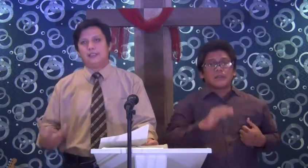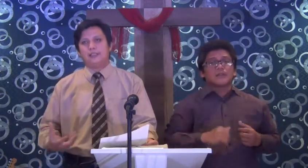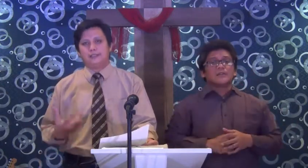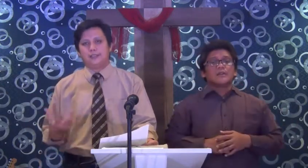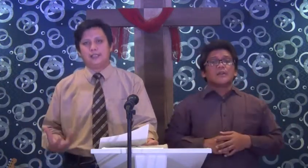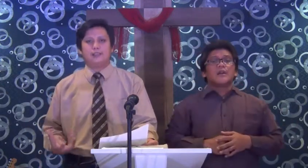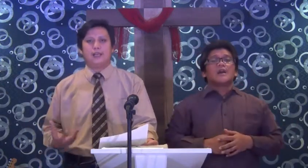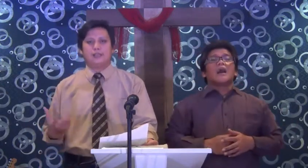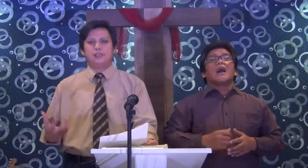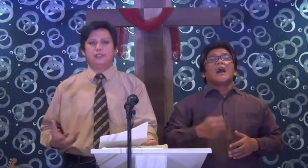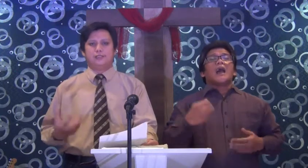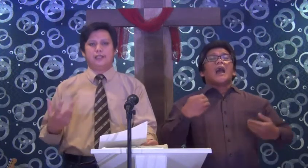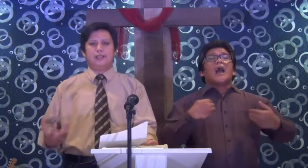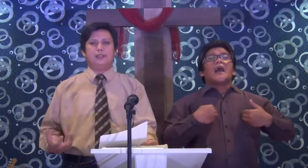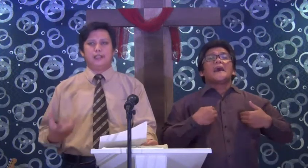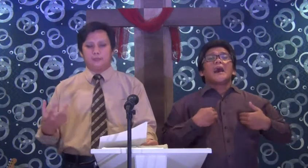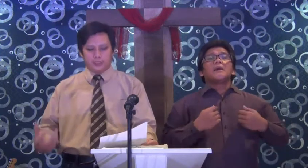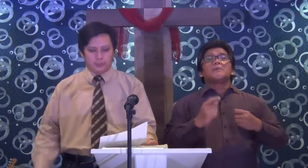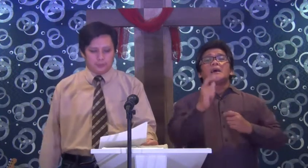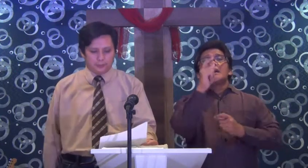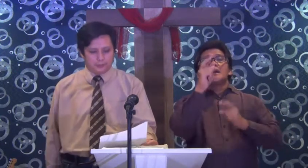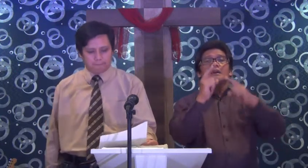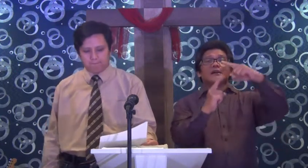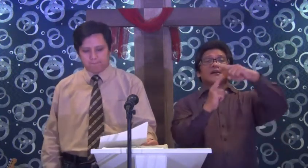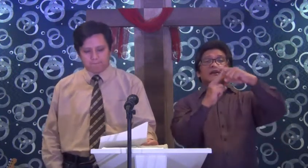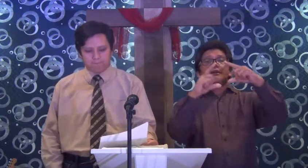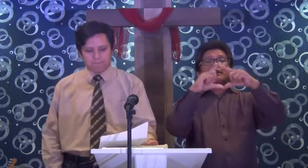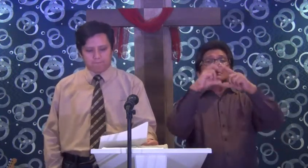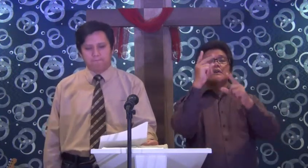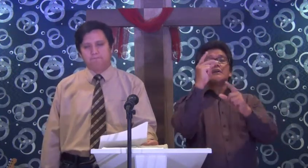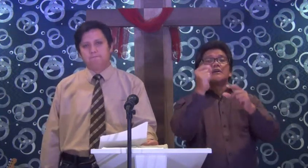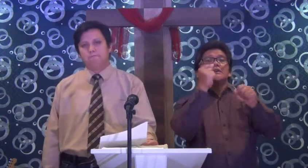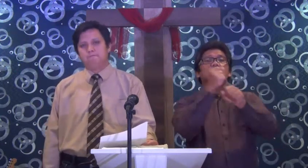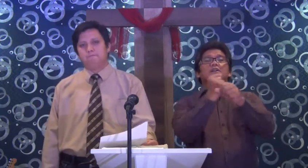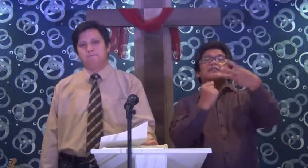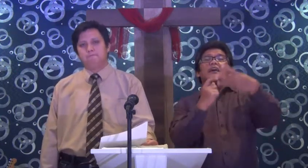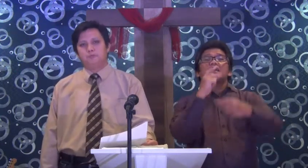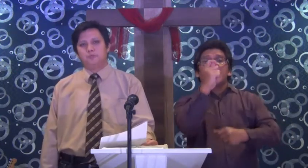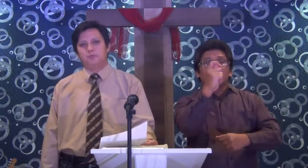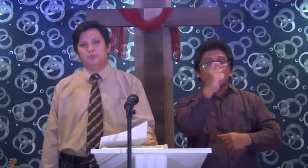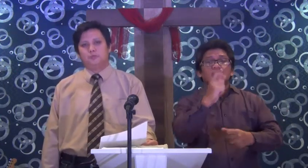Punya target yang jelas yang harus dia selesaikan di dalam kehidupannya.